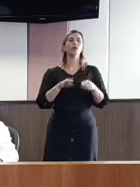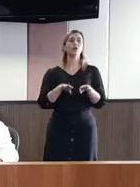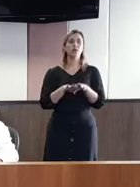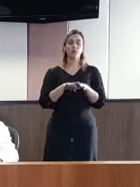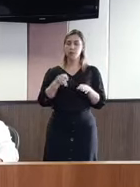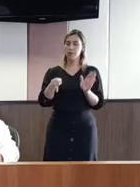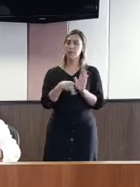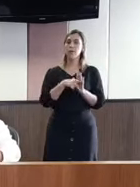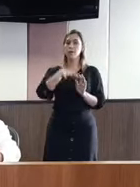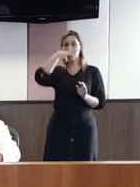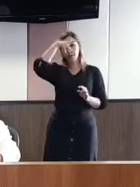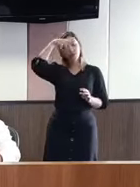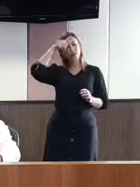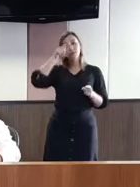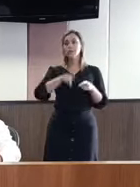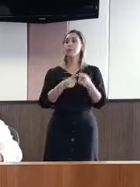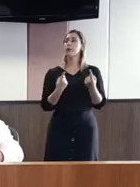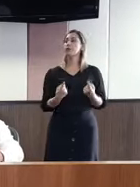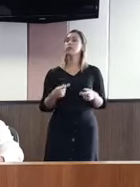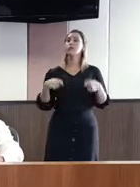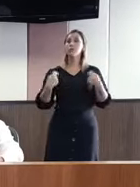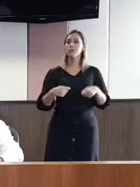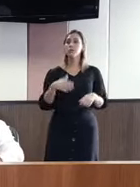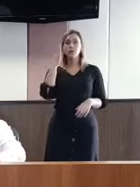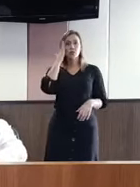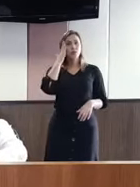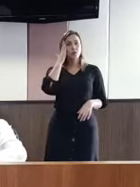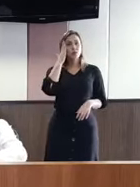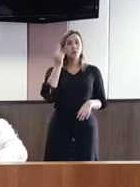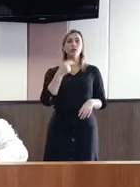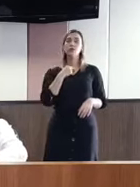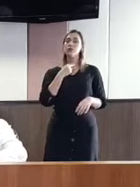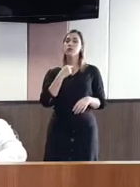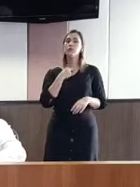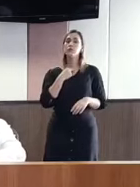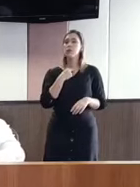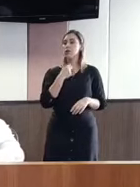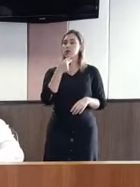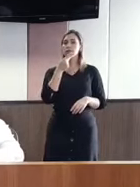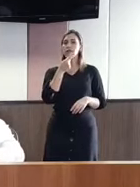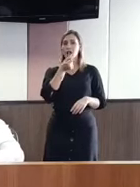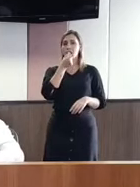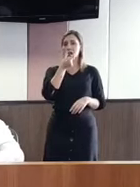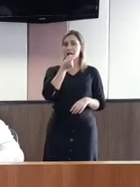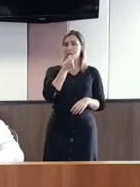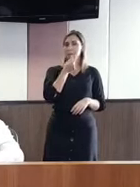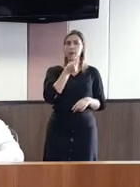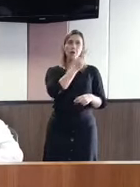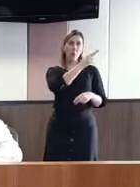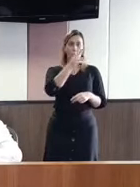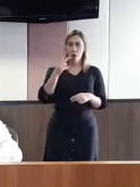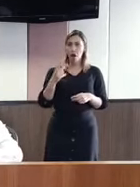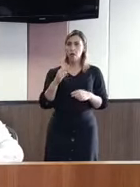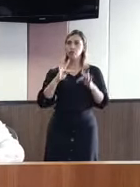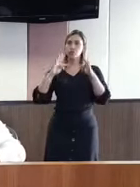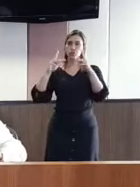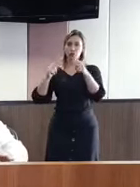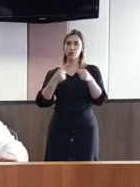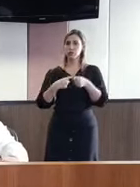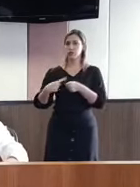Estado, mas nós temos que saber que não podemos dar remédios iguais para